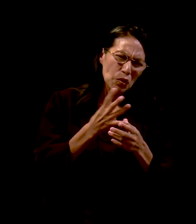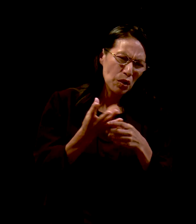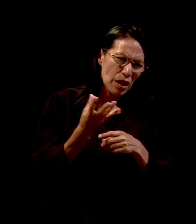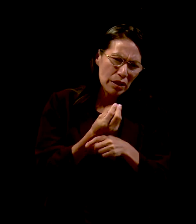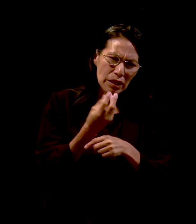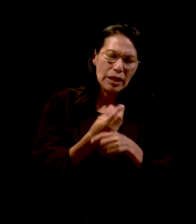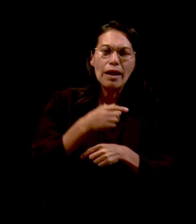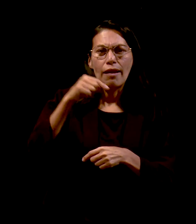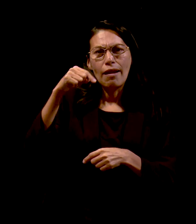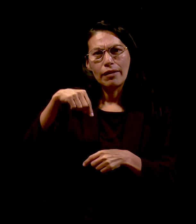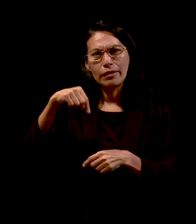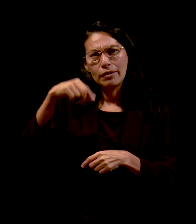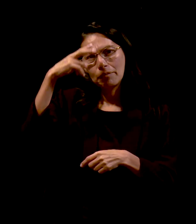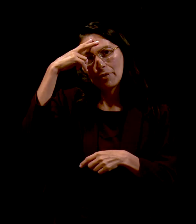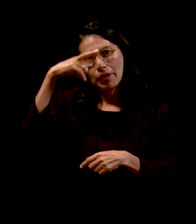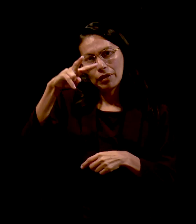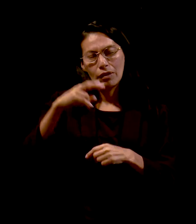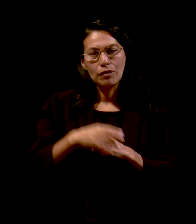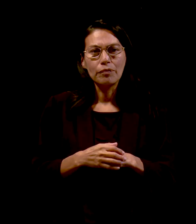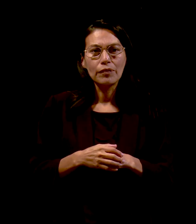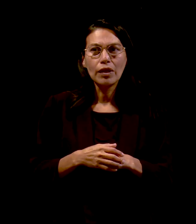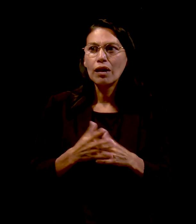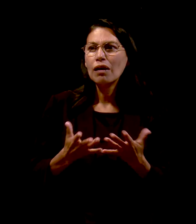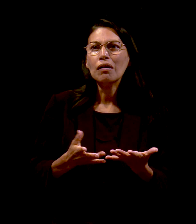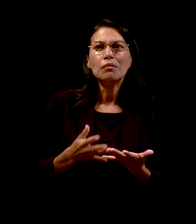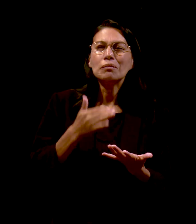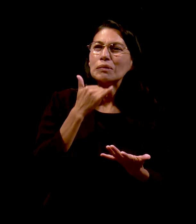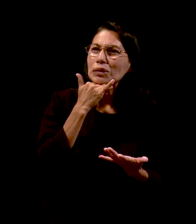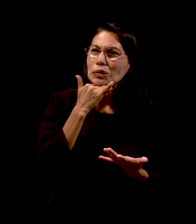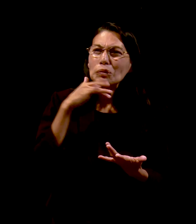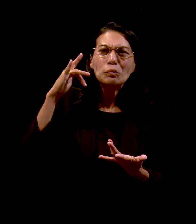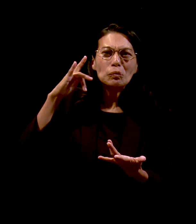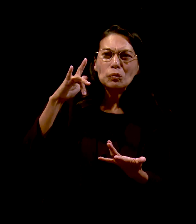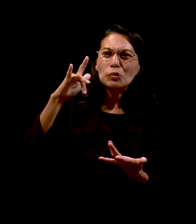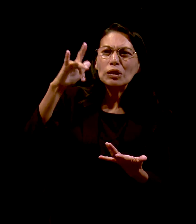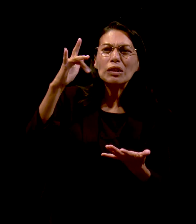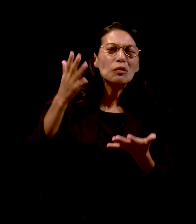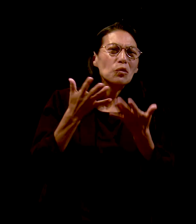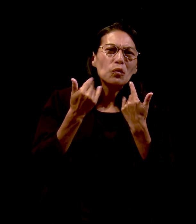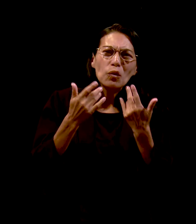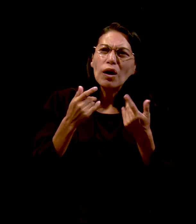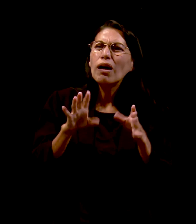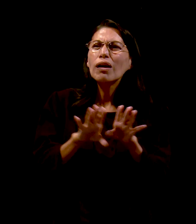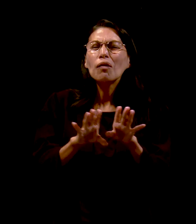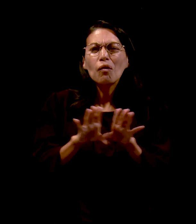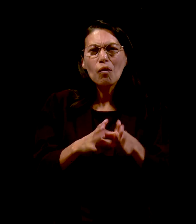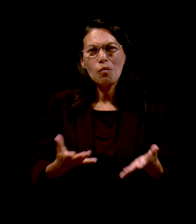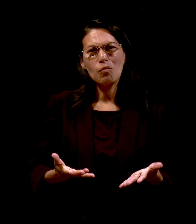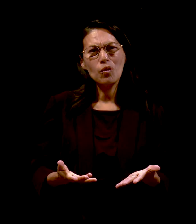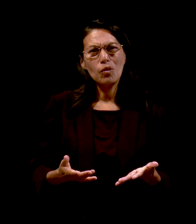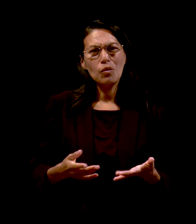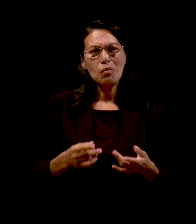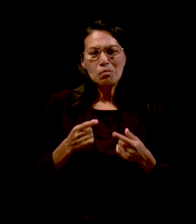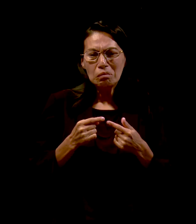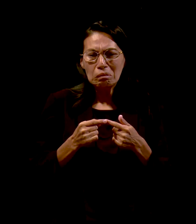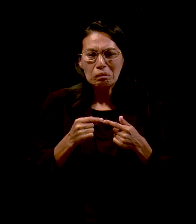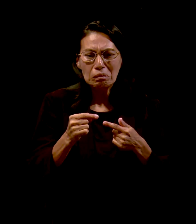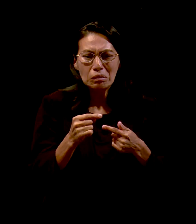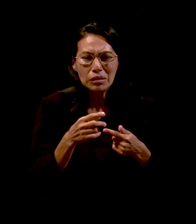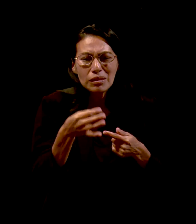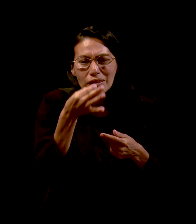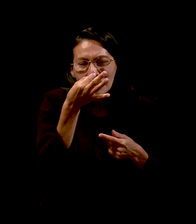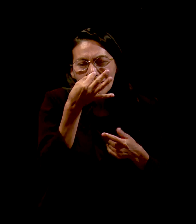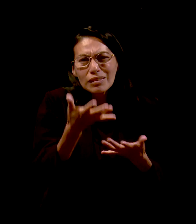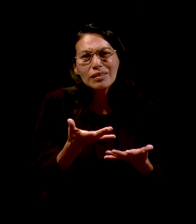tengo forma se vence el día 9 lo que queda son poquitos días me dice espérate te voy a dar el número de otra persona